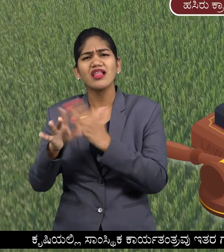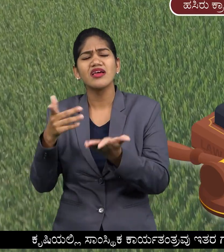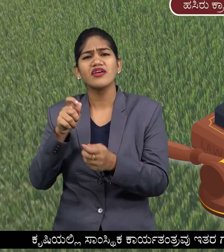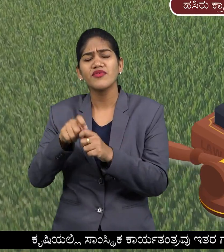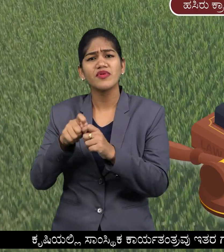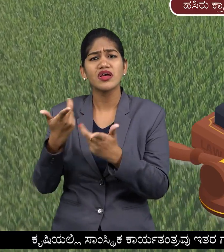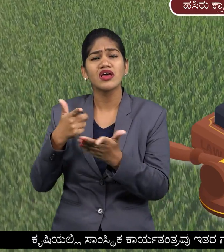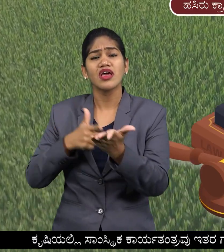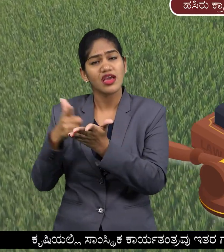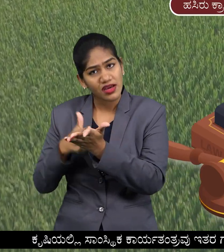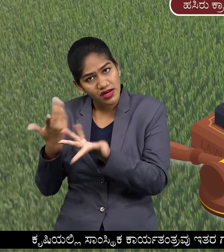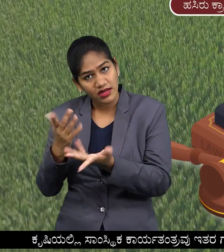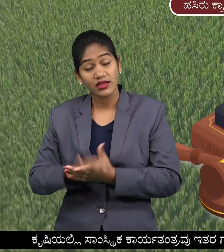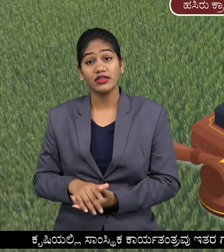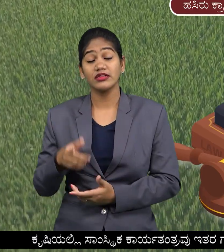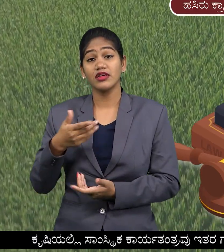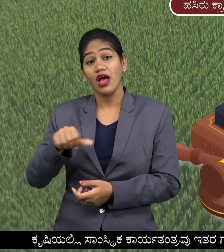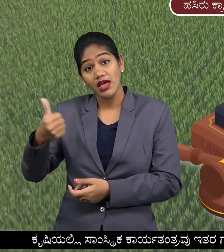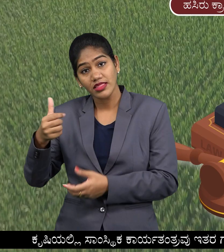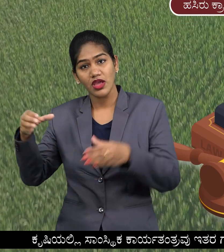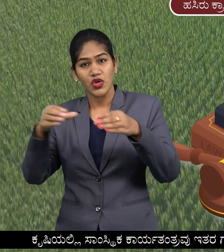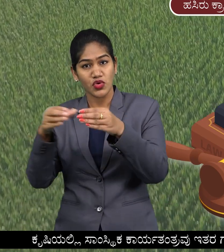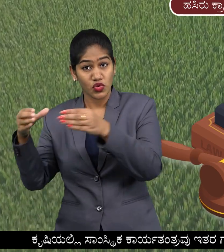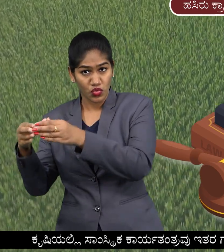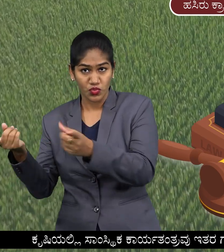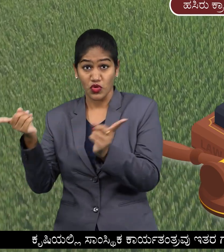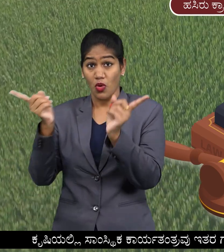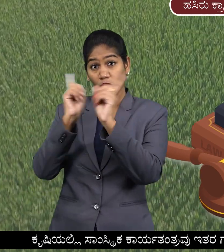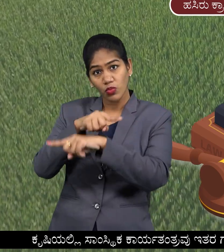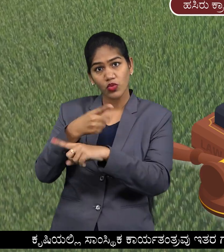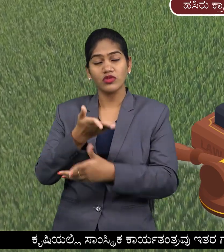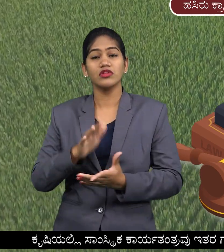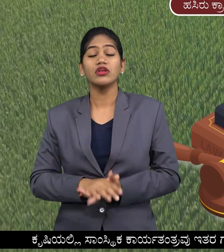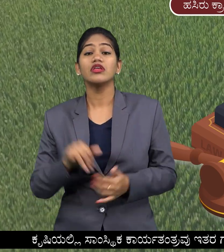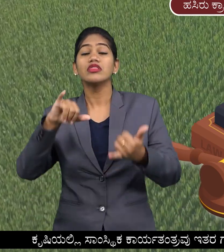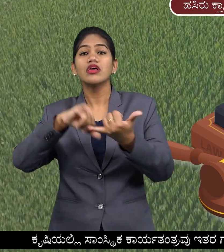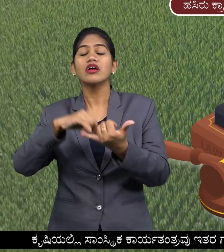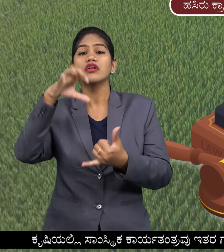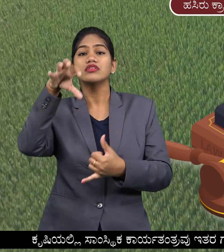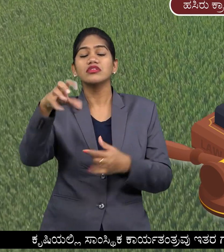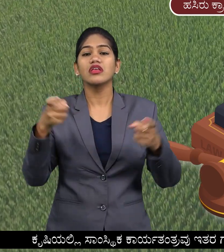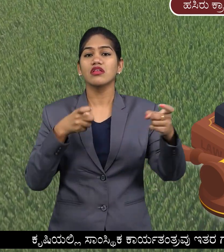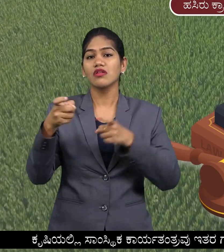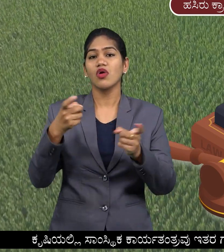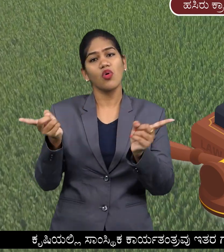ಸಾಂಸ್ಥಿಕ ಕಾರ್ಯತಂತ್ರವು ಇತರ ಗುಂಪುಗಳ ರಾಜ್ಯದ ನಿಯಂತ್ರಣವನ್ನು ವಿರೋಧಿಸಿದವು.